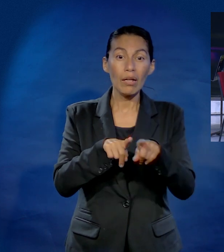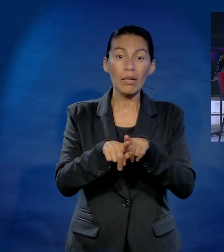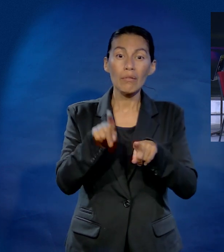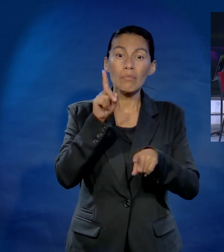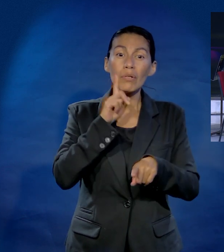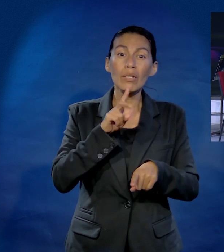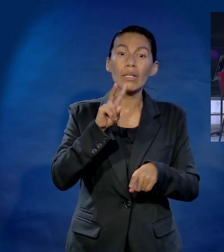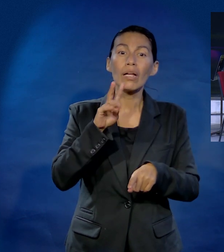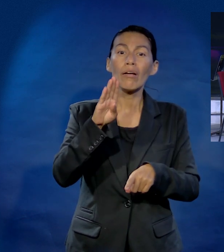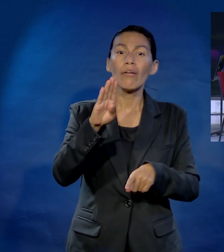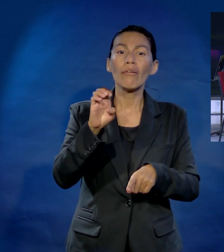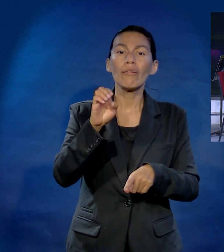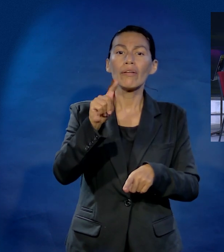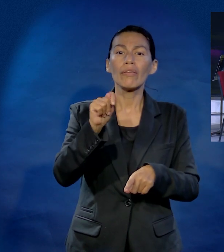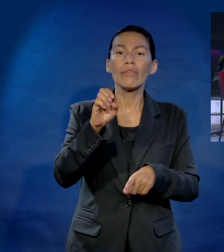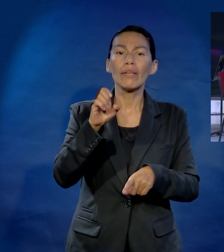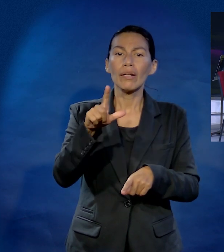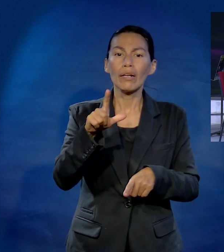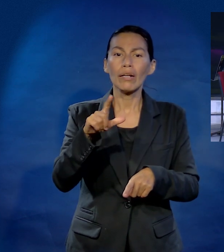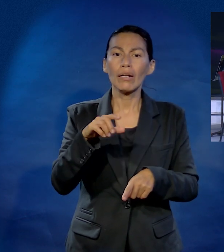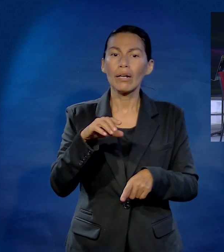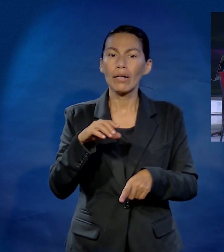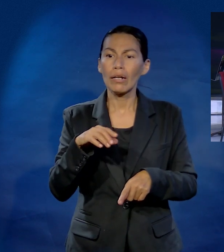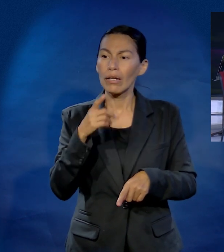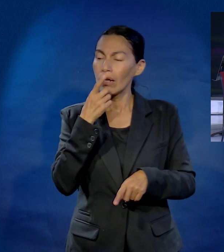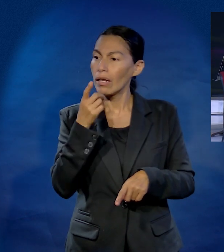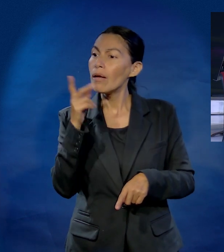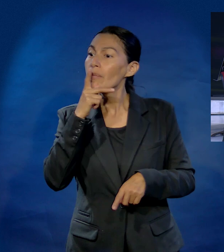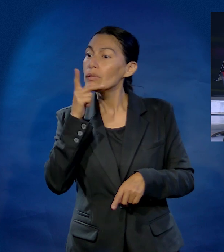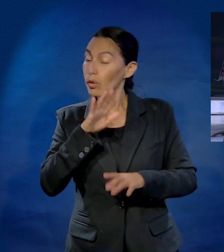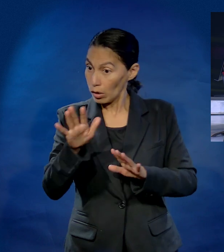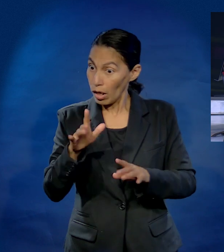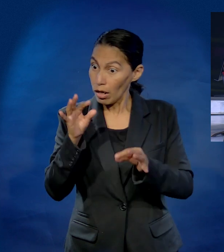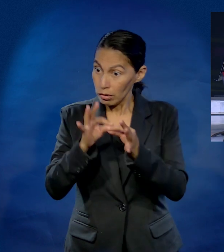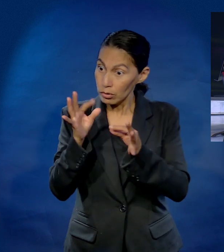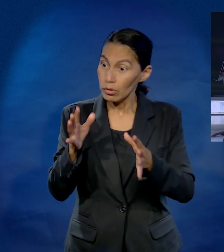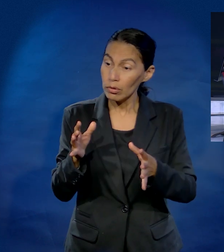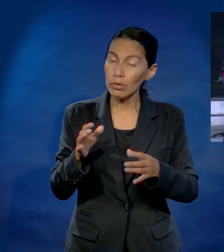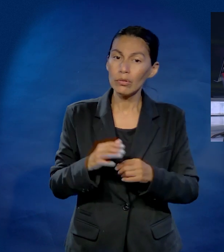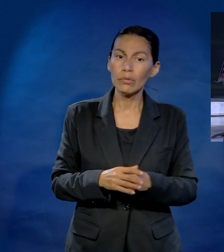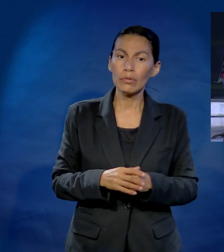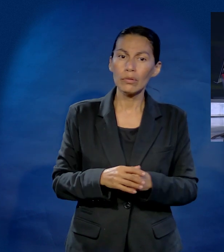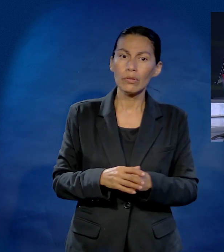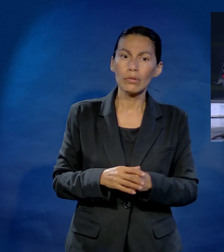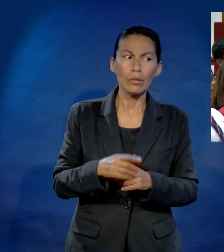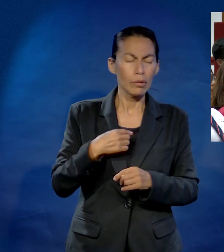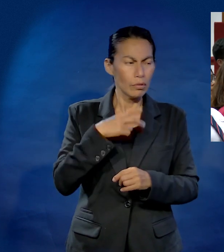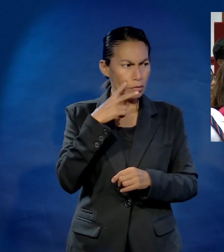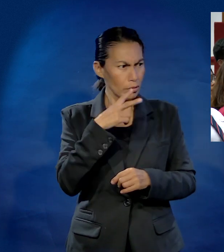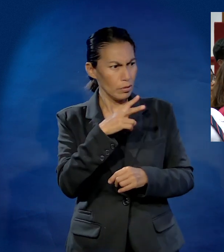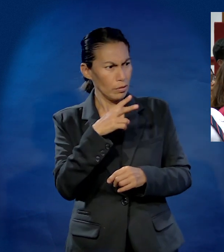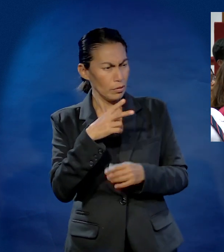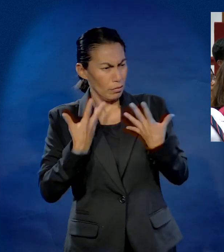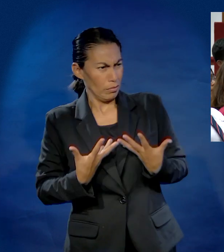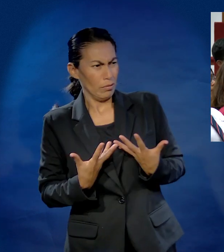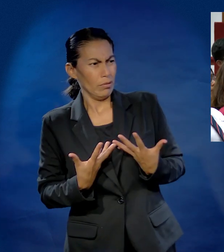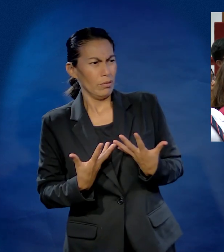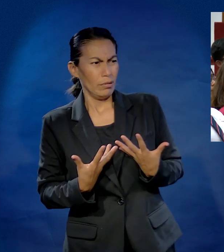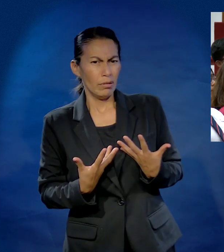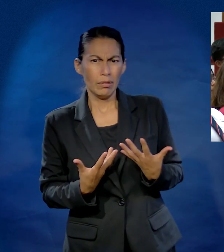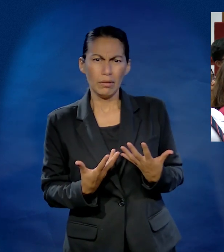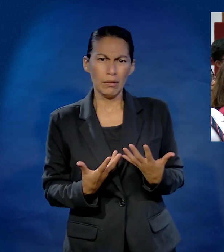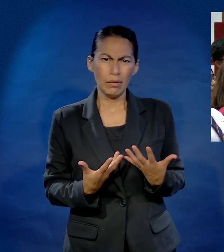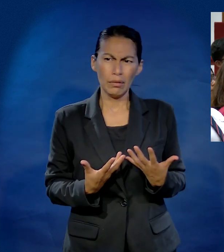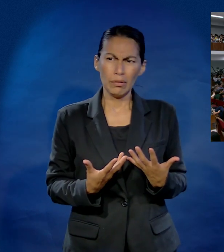los abrazos, las condolencias que reciben. Normalmente es así, pero ese funeral para mí fue distinto. La viuda, la hermana